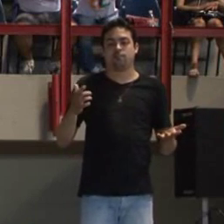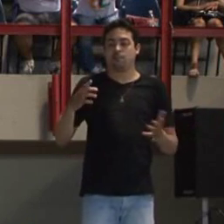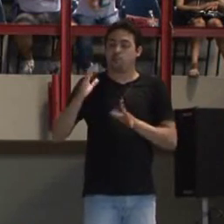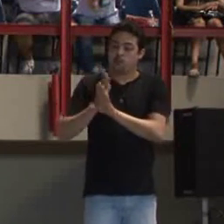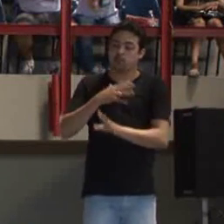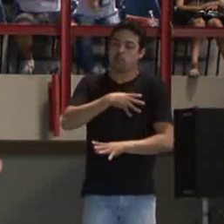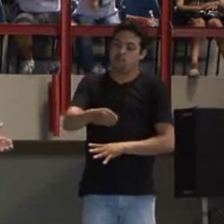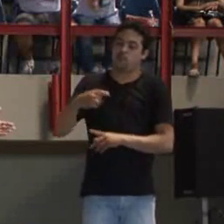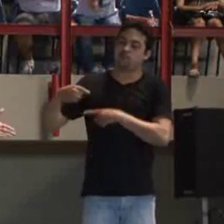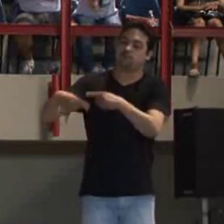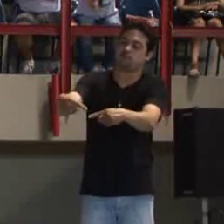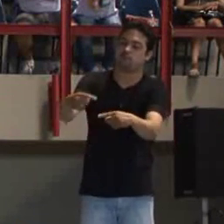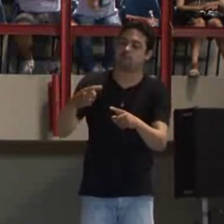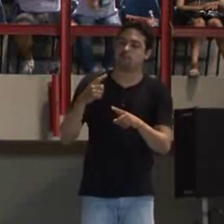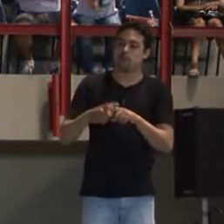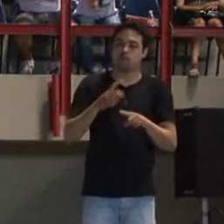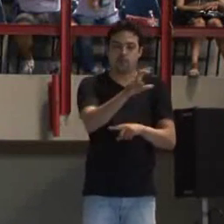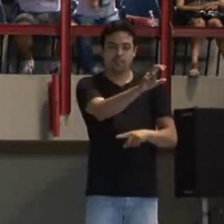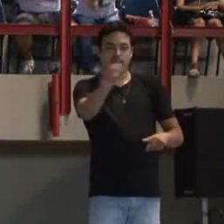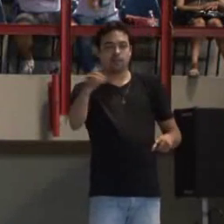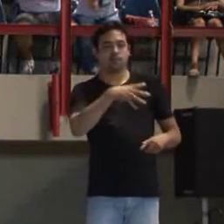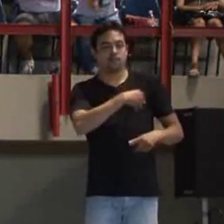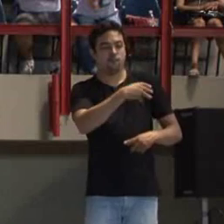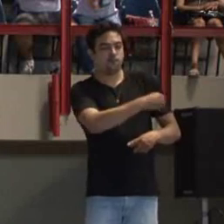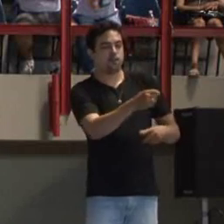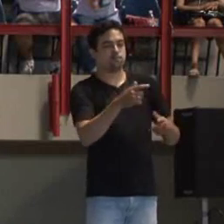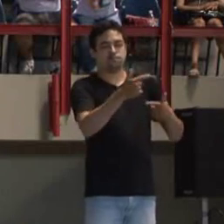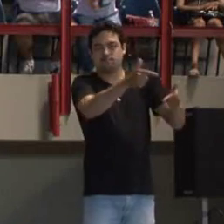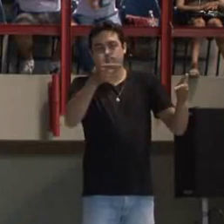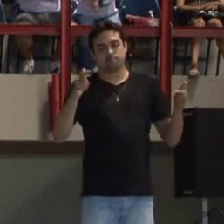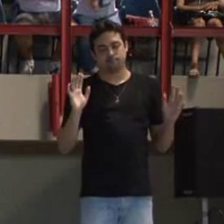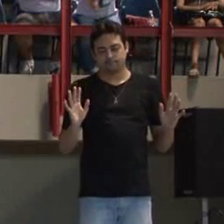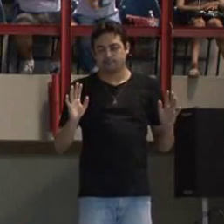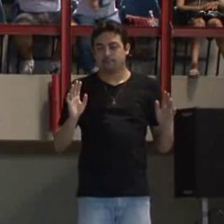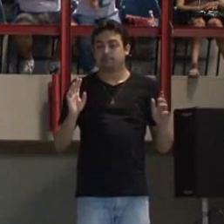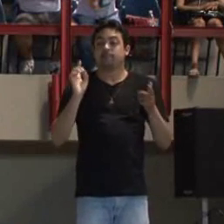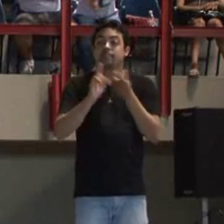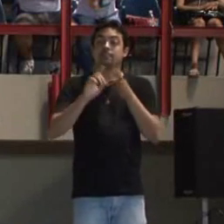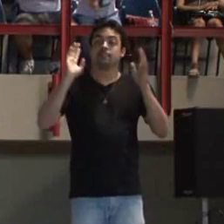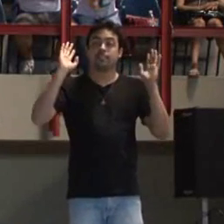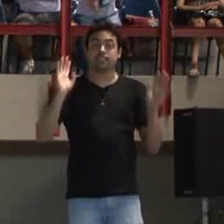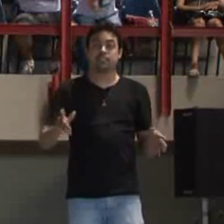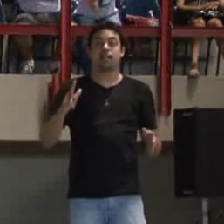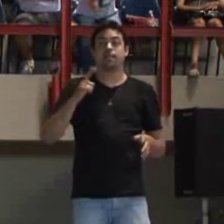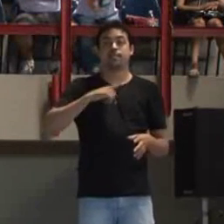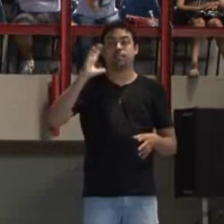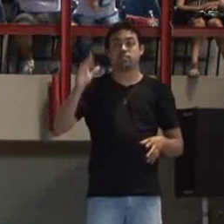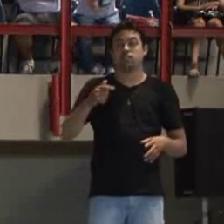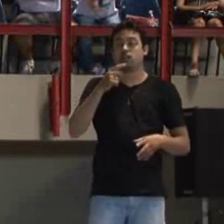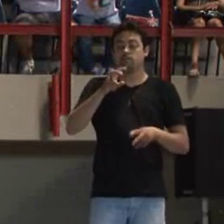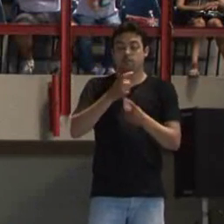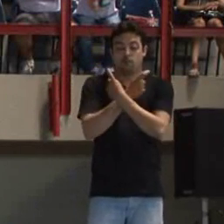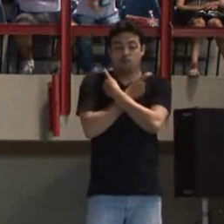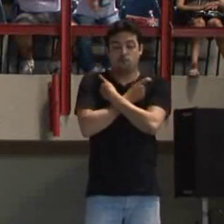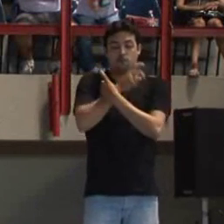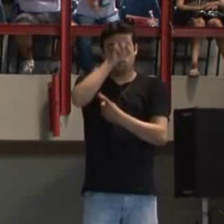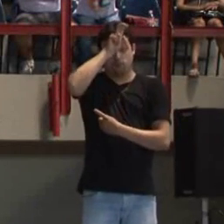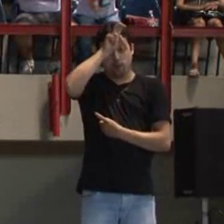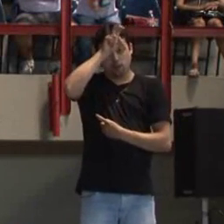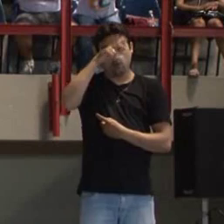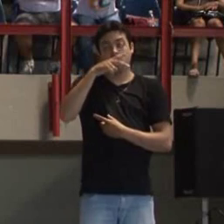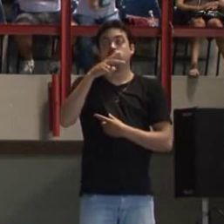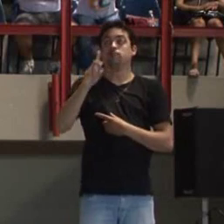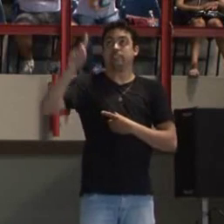filhos, né? Ele vai ter filho com essas 500 meninas, tá? Então você tem o faraó, que é o chefe, filho